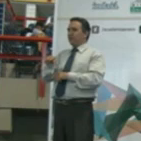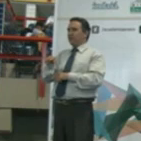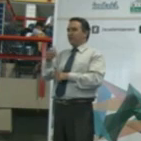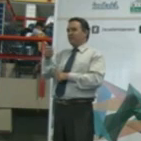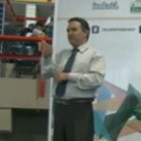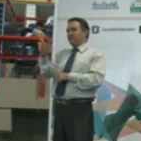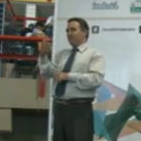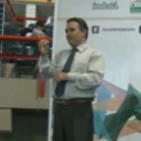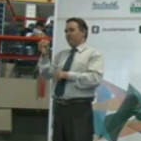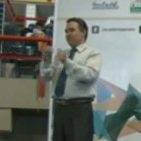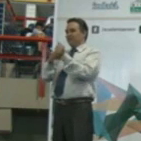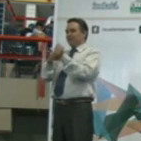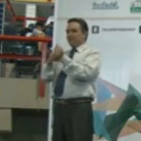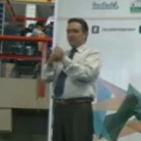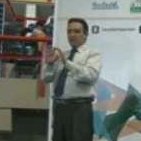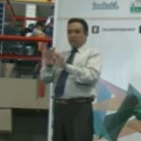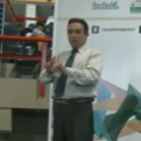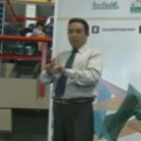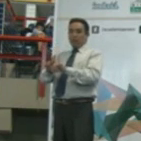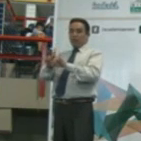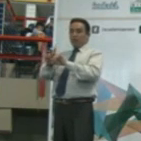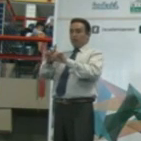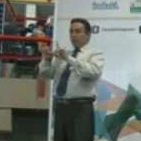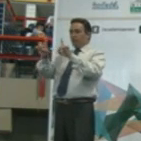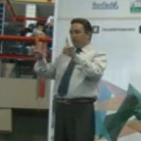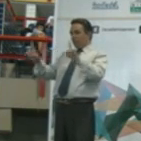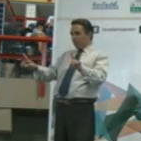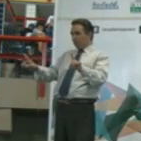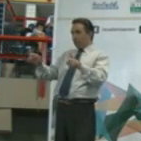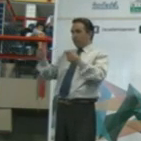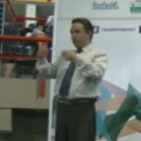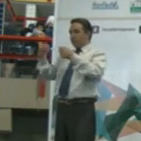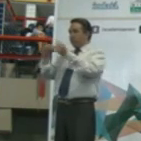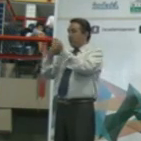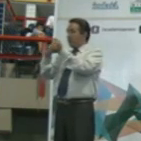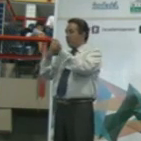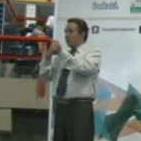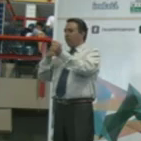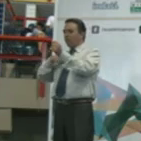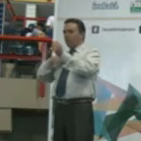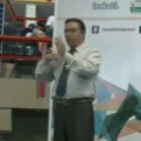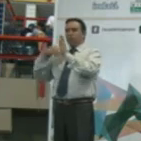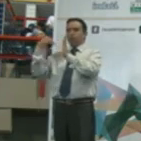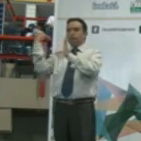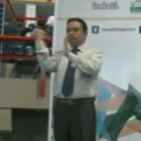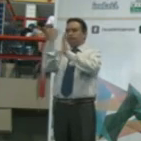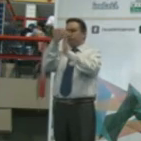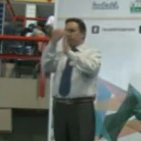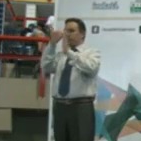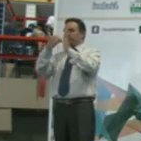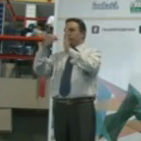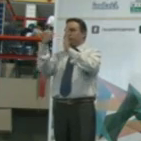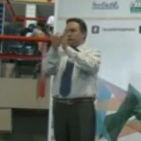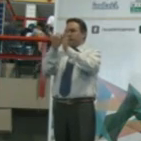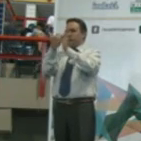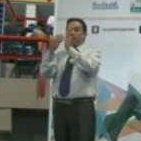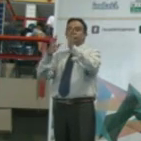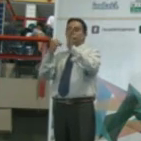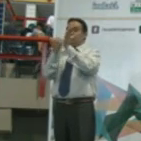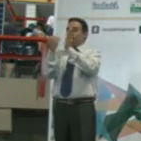diferente. Só que a questão disse que você tem que colocar essas senhas em ordem crescente. Em